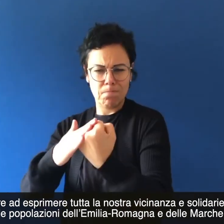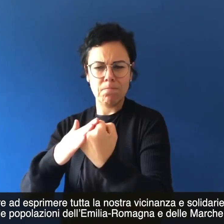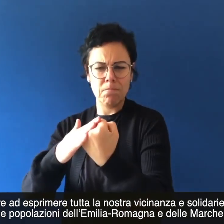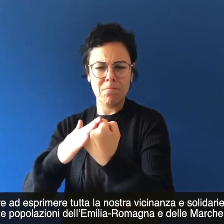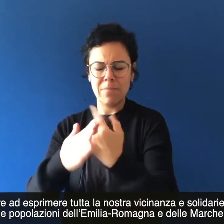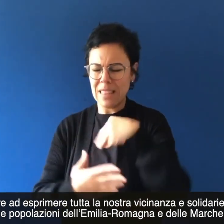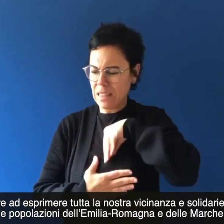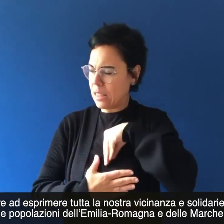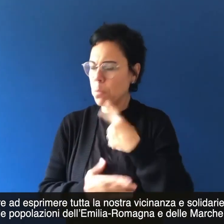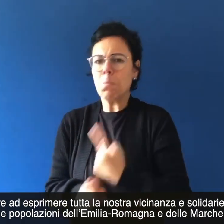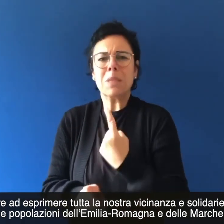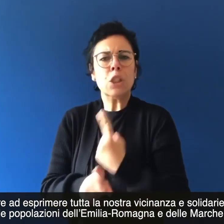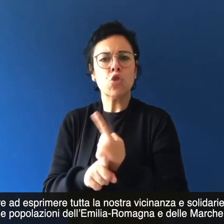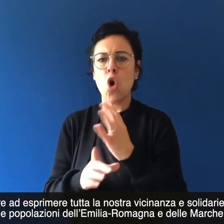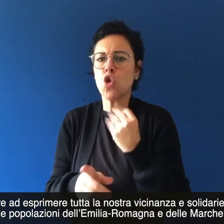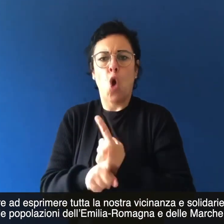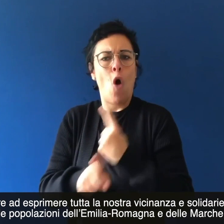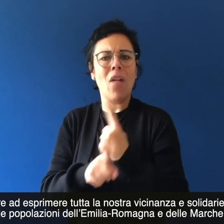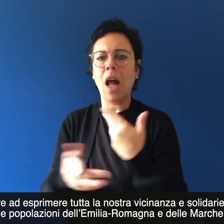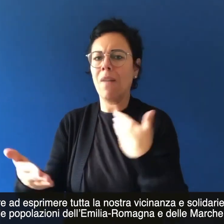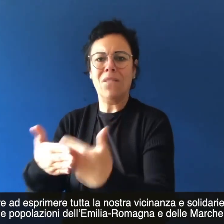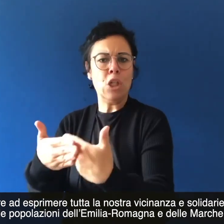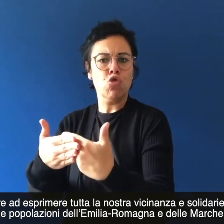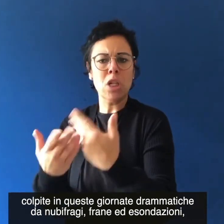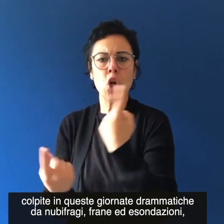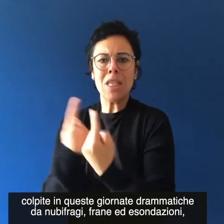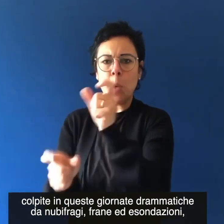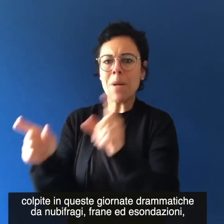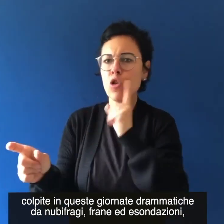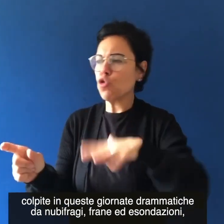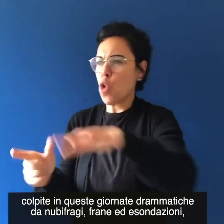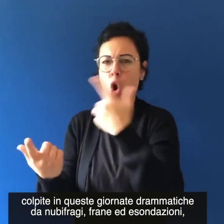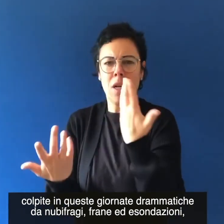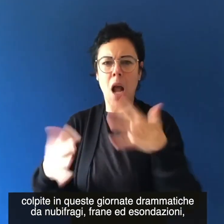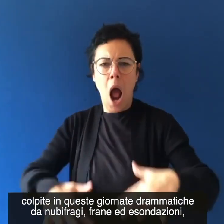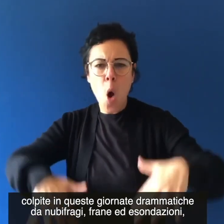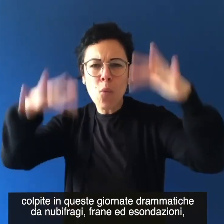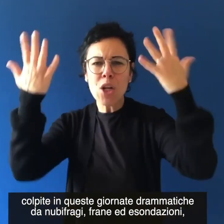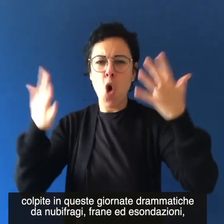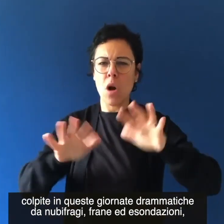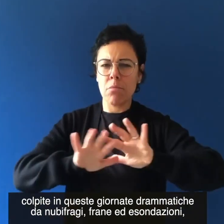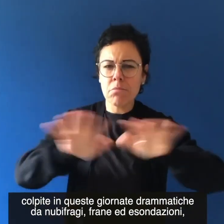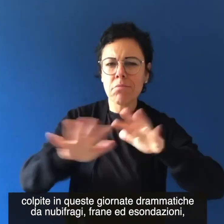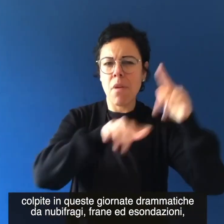e solidarietà alle popolazioni dell'Emilia Romagna e delle Marche colpite in queste giornate da nubi fragi,